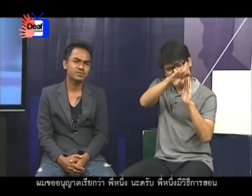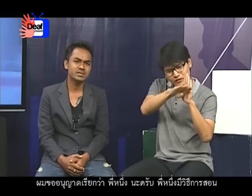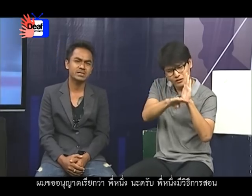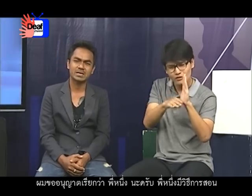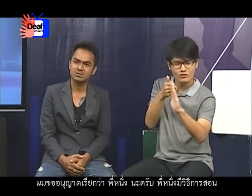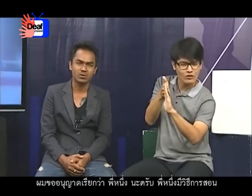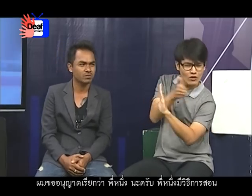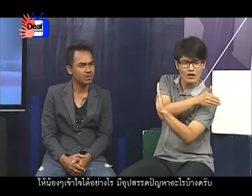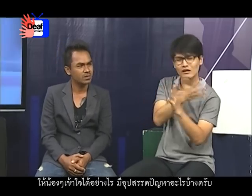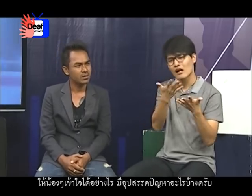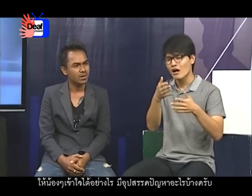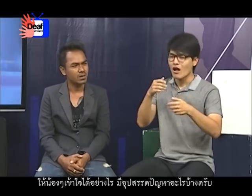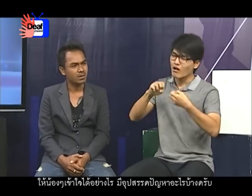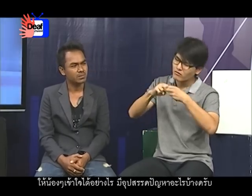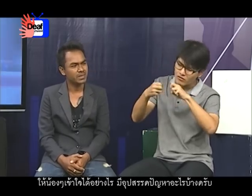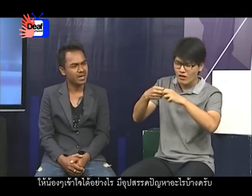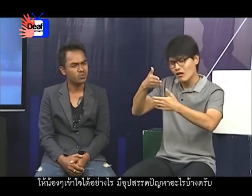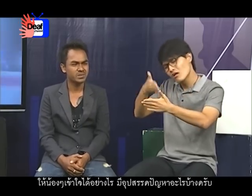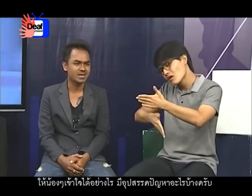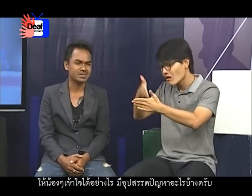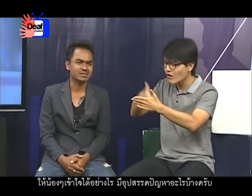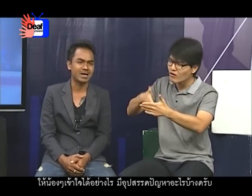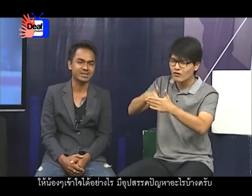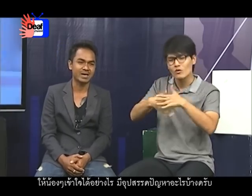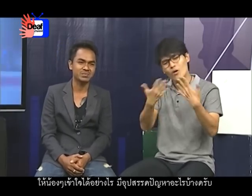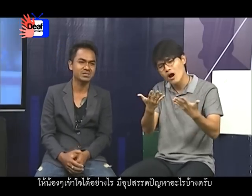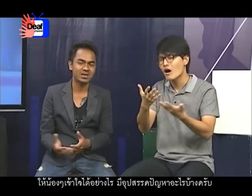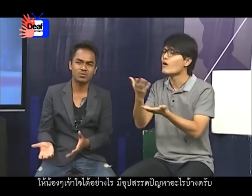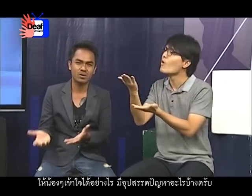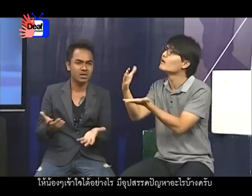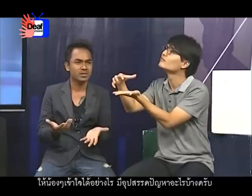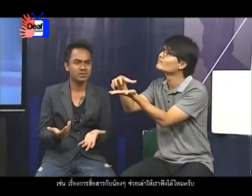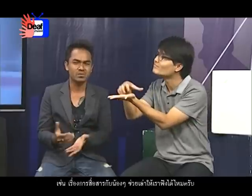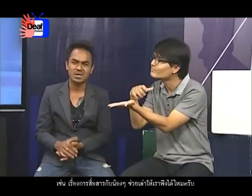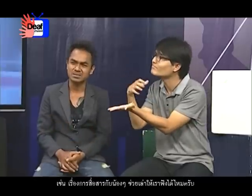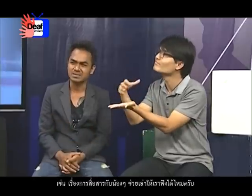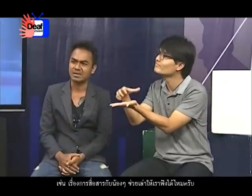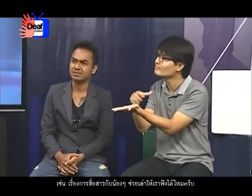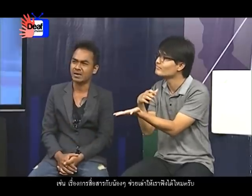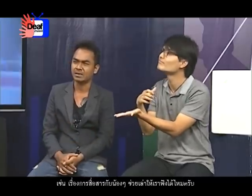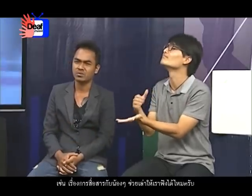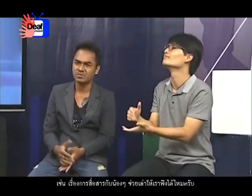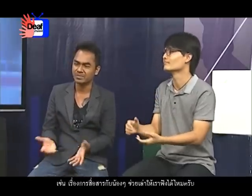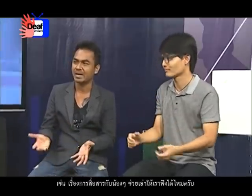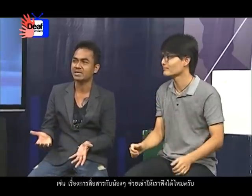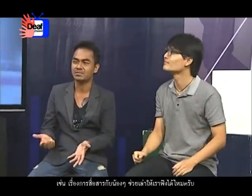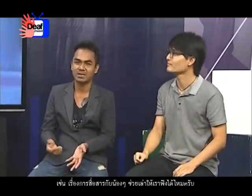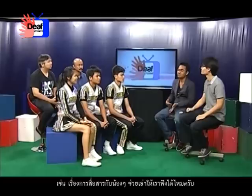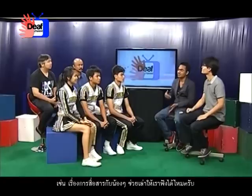ะครับแล้วก็เข้าใจได้อย่างไรครับแล้วก็ในการสอนเนี่ยพี่หนึ่งมีอุปสรรคยังไงบ้างก็เรื่องการศึกษากับ